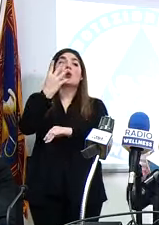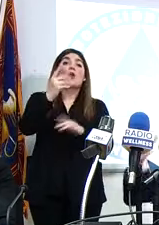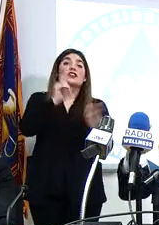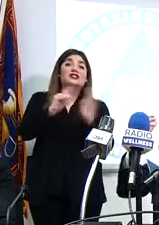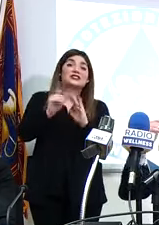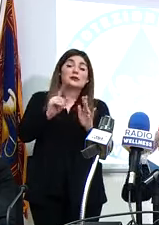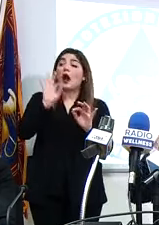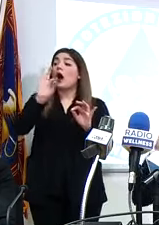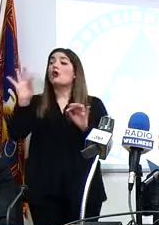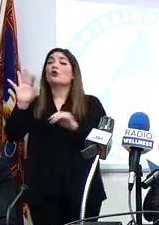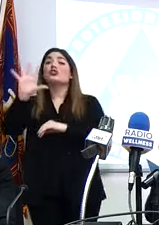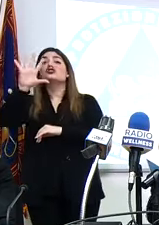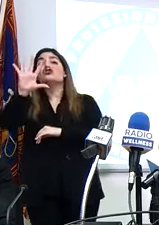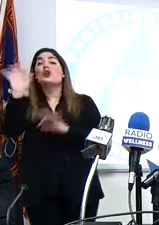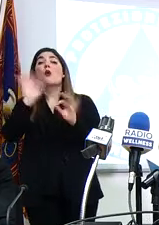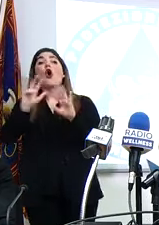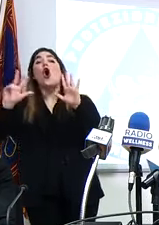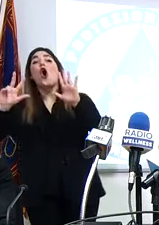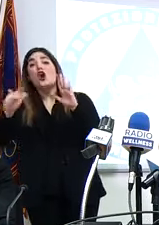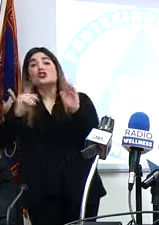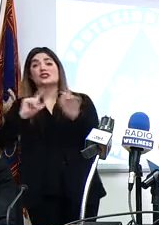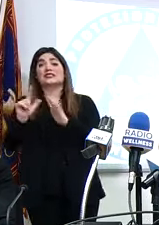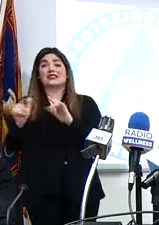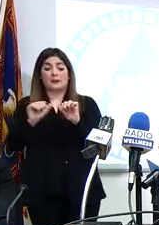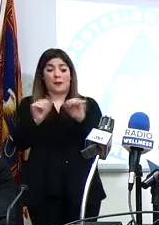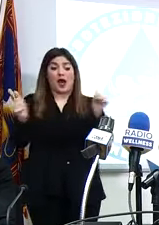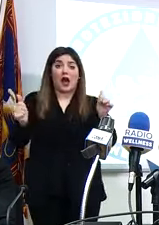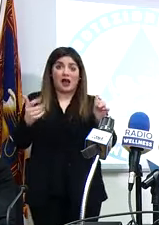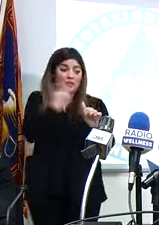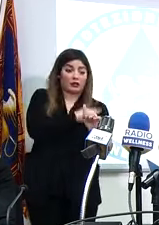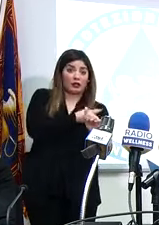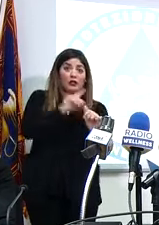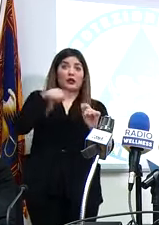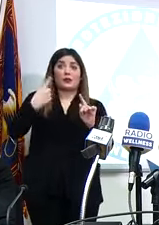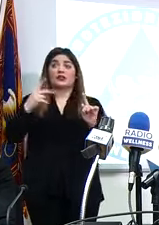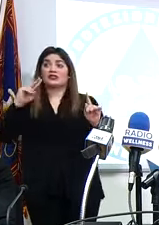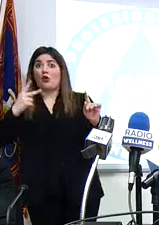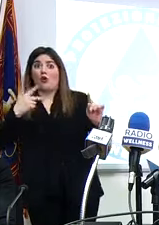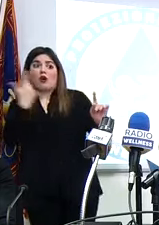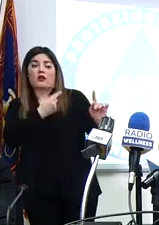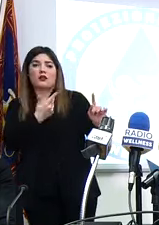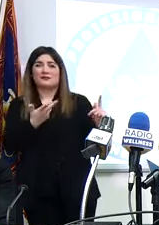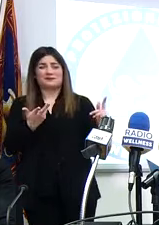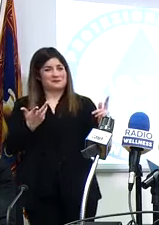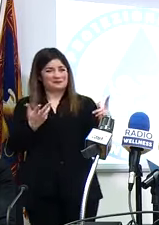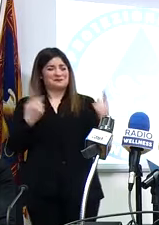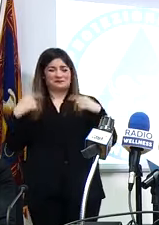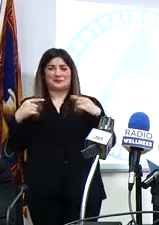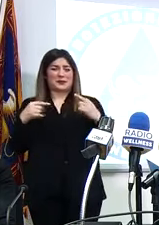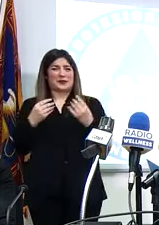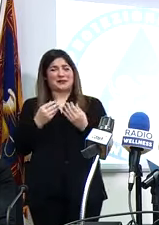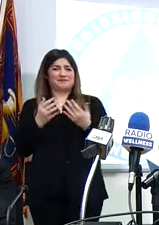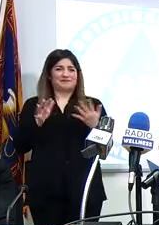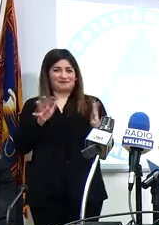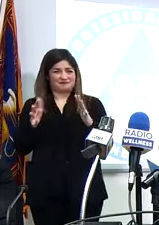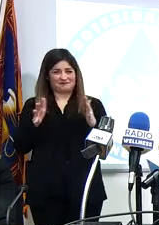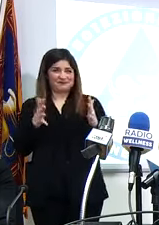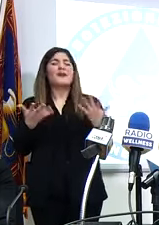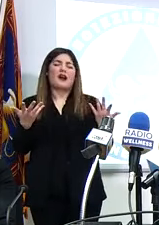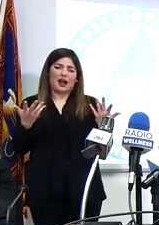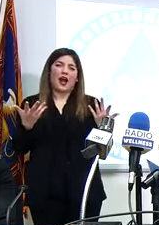addirittura 5 o 8 settimane. E capite che non è una presentazione molto organica. Quindi è stato chiesto